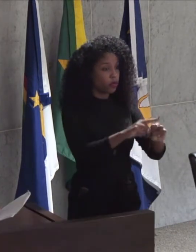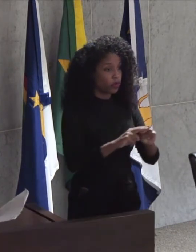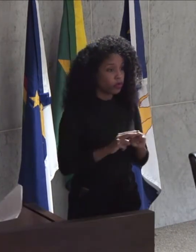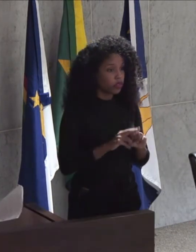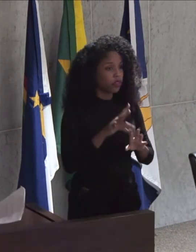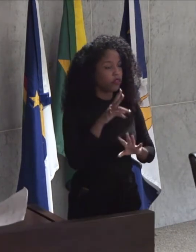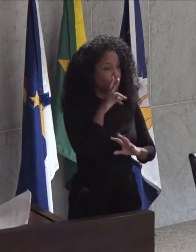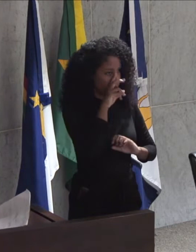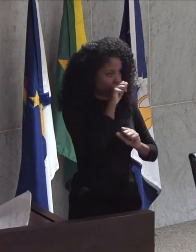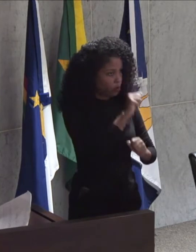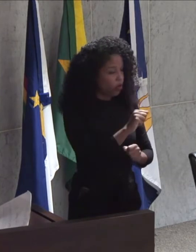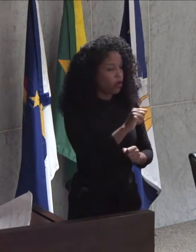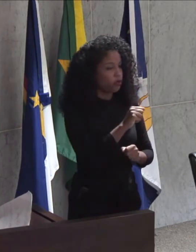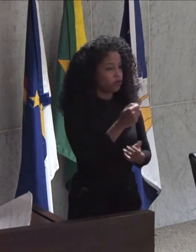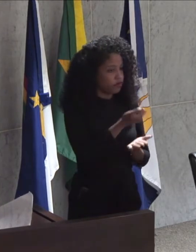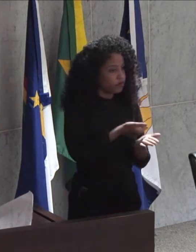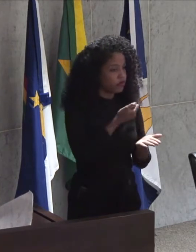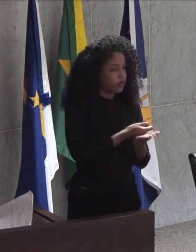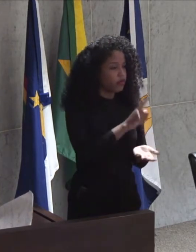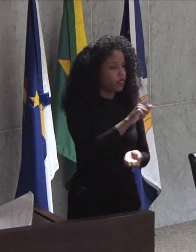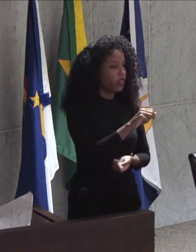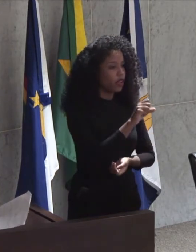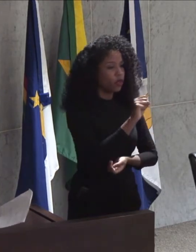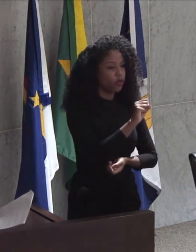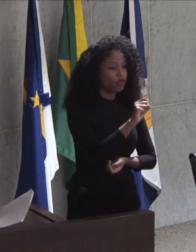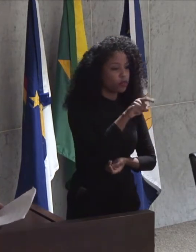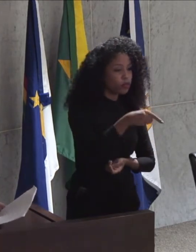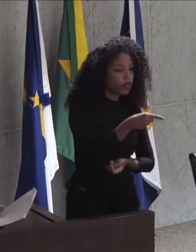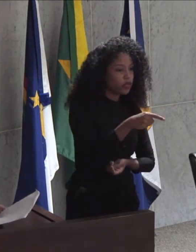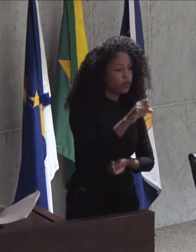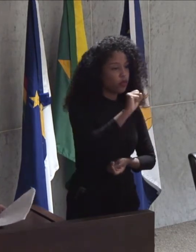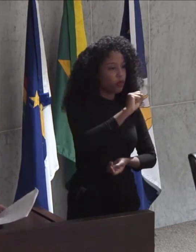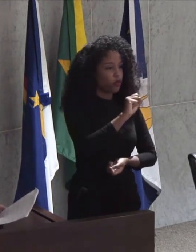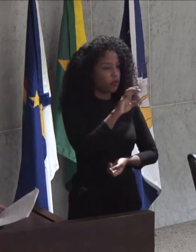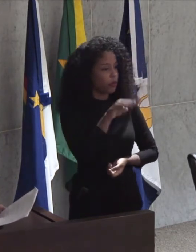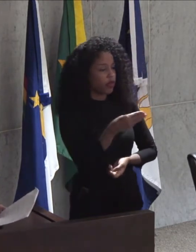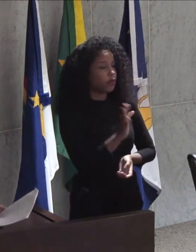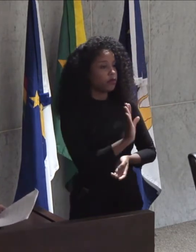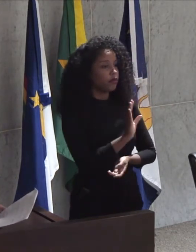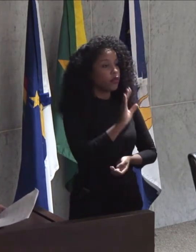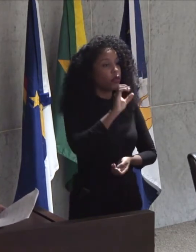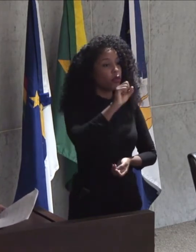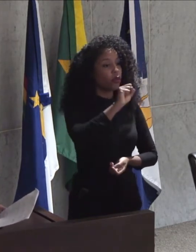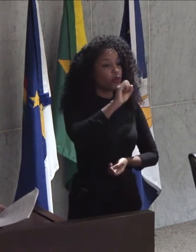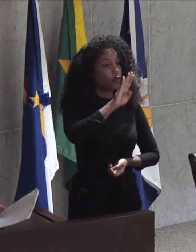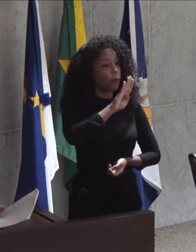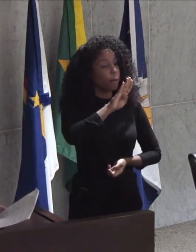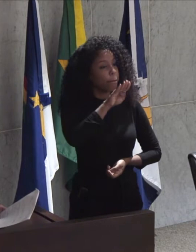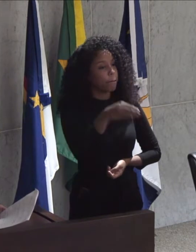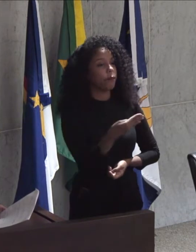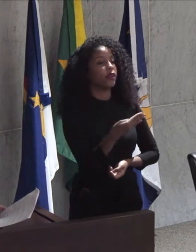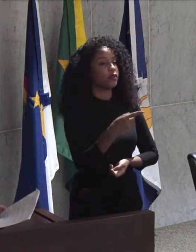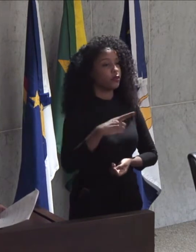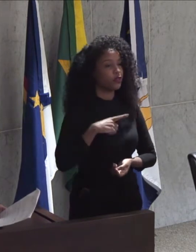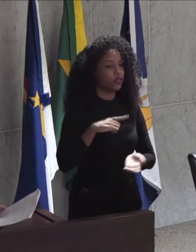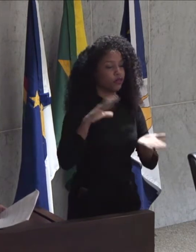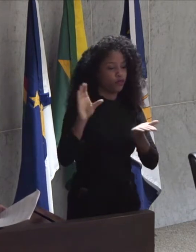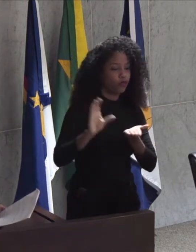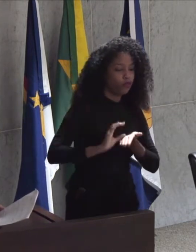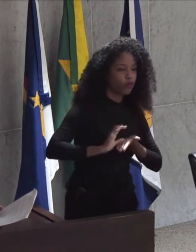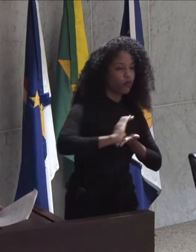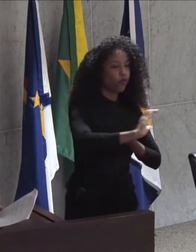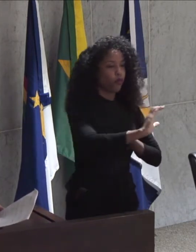feito. Nós não estamos falando de 8 mil, de 8 milhões, é 8 bilhões de reais que são investidos todos os